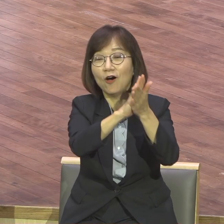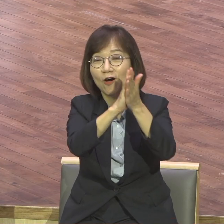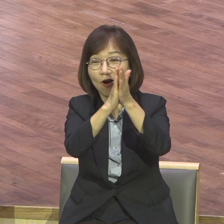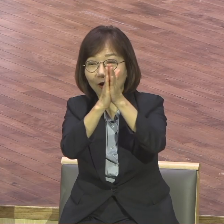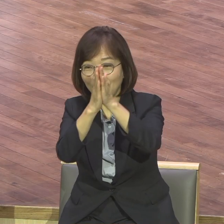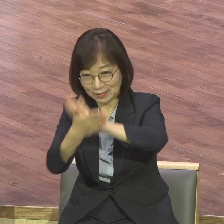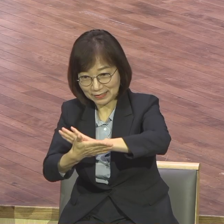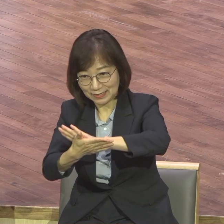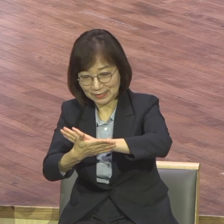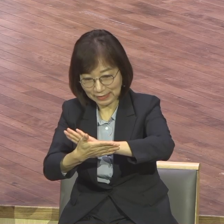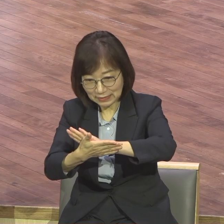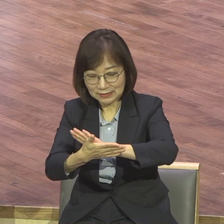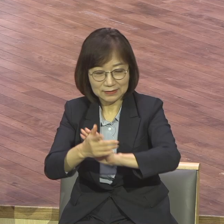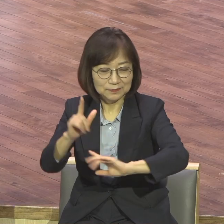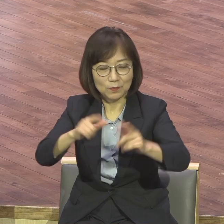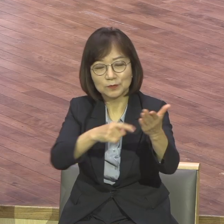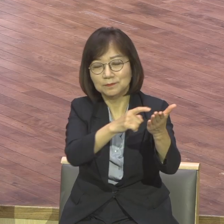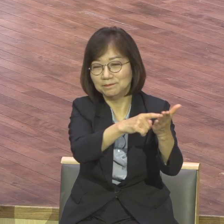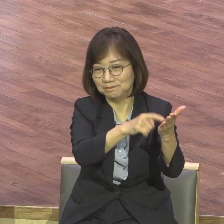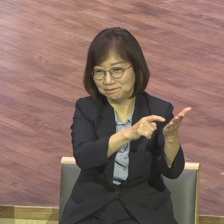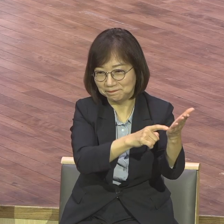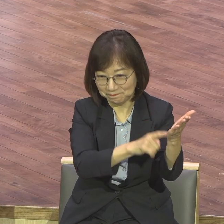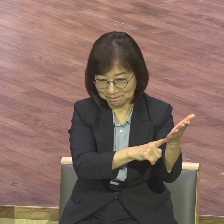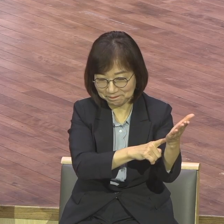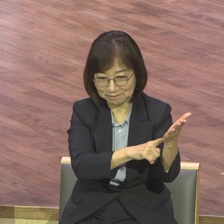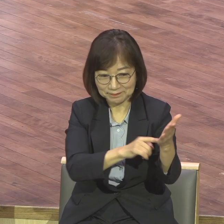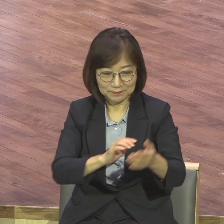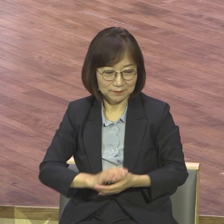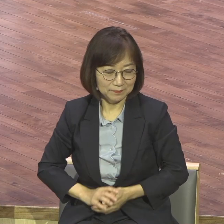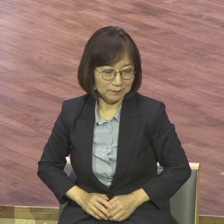이 변화를 일으킨 말씀입니다.